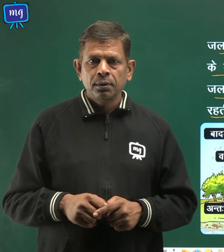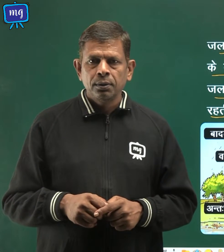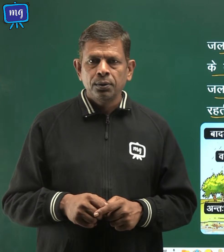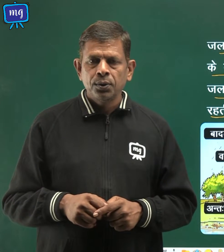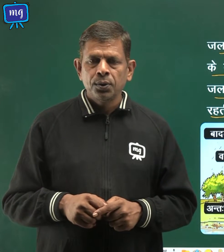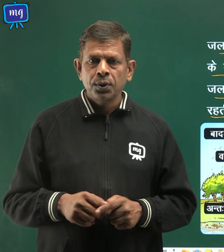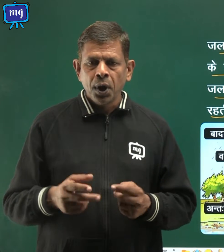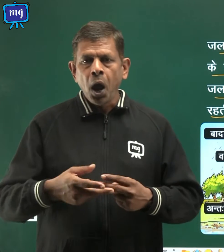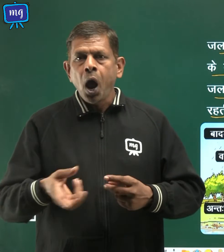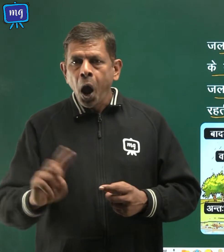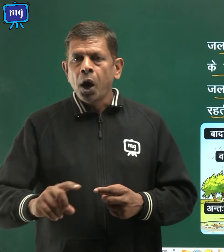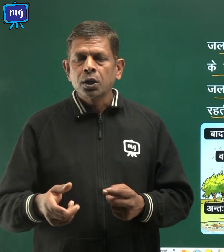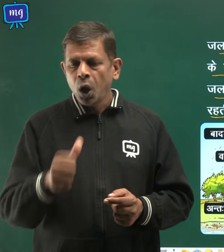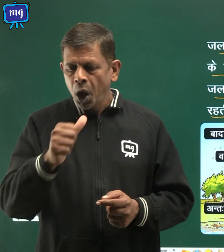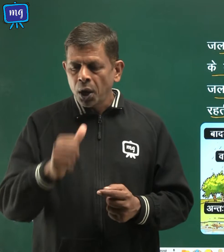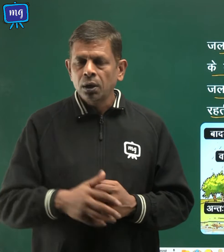फालतू जल